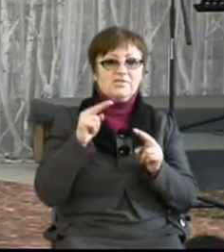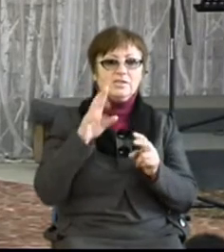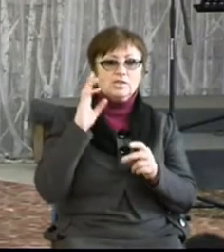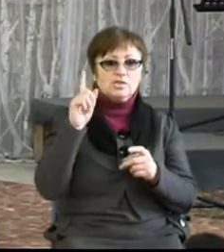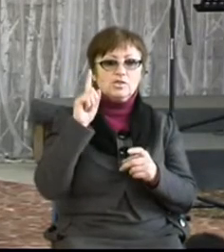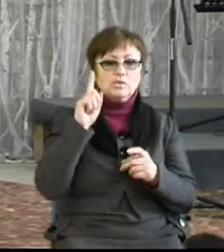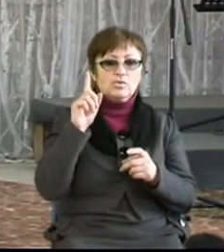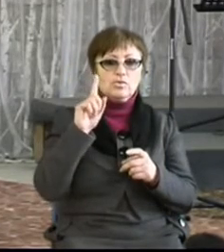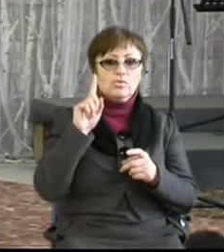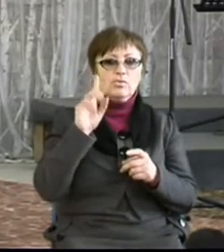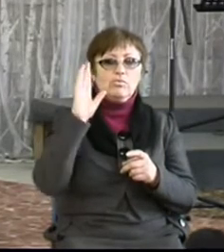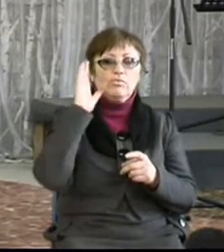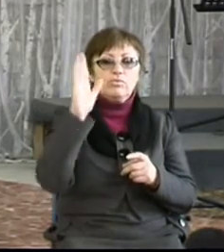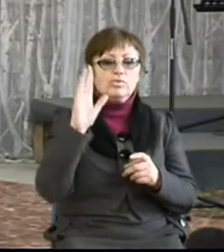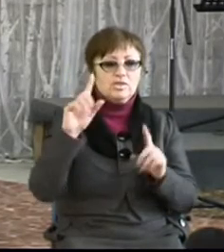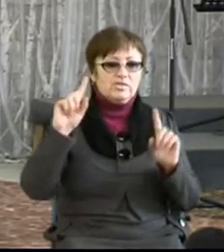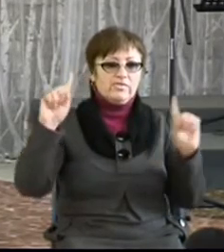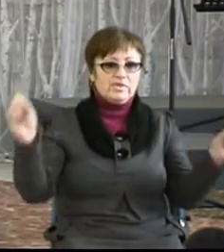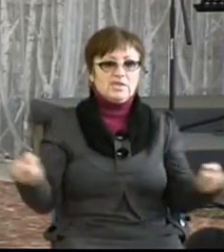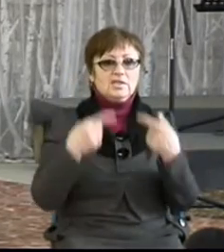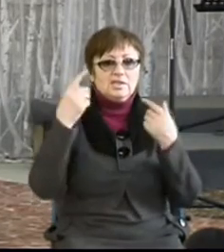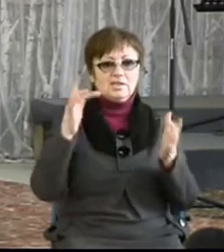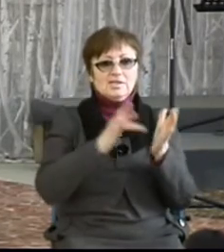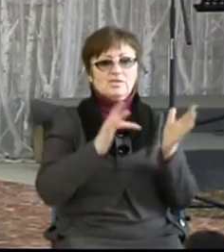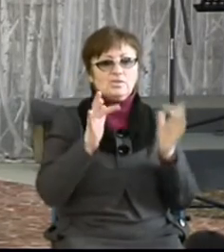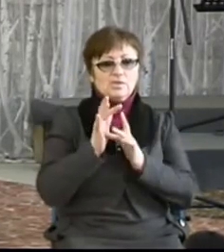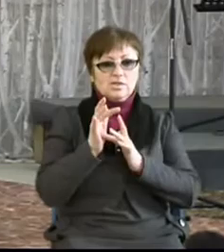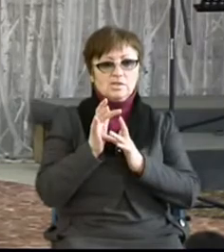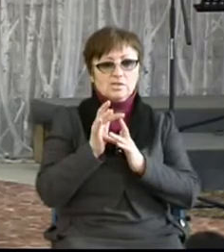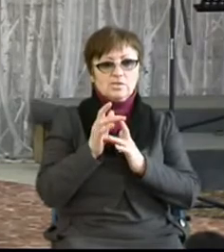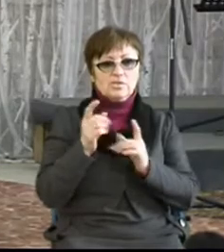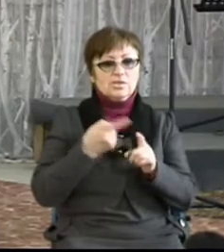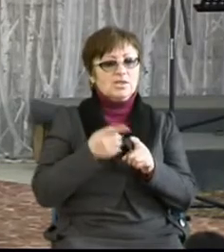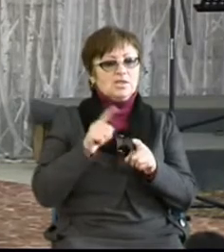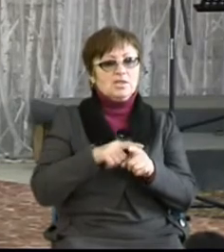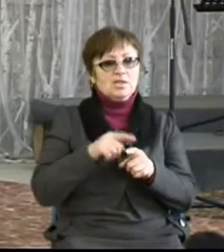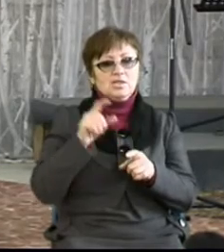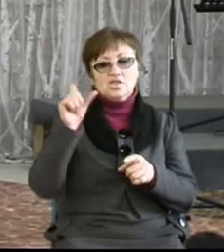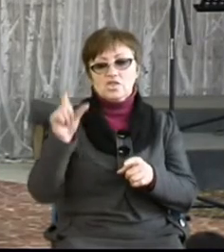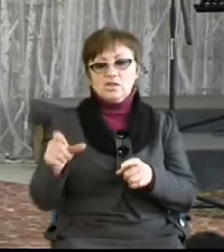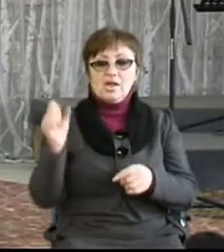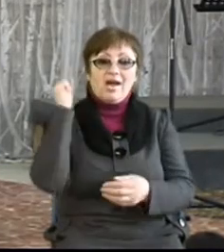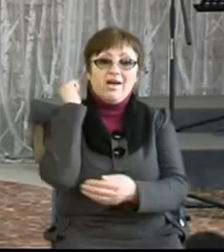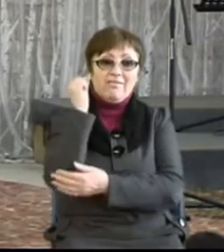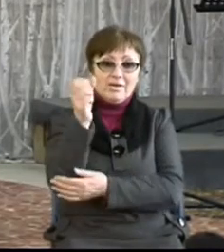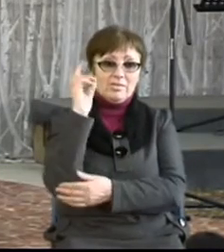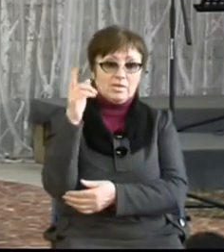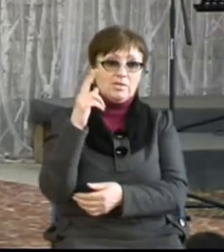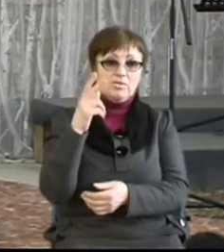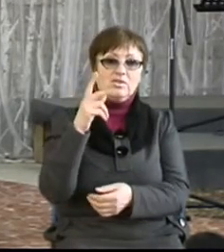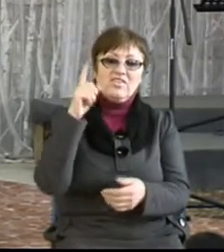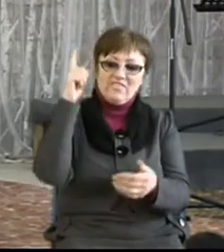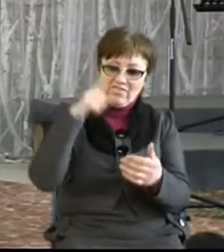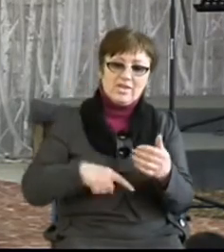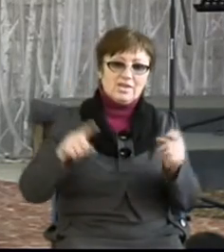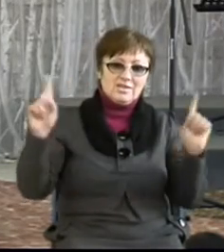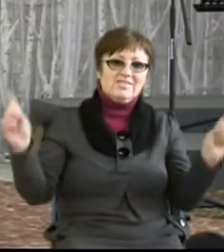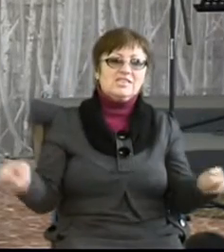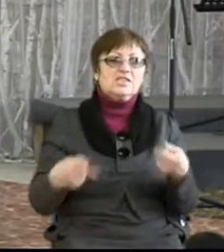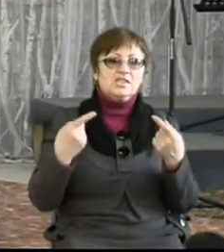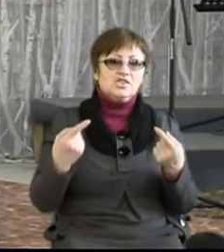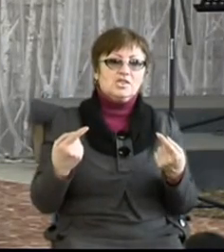будет воскреснет Иисус Христос. Это человек Авраам, который верил в воскрешение.